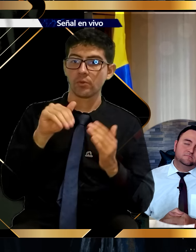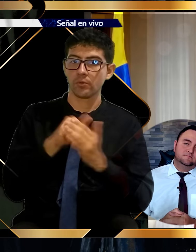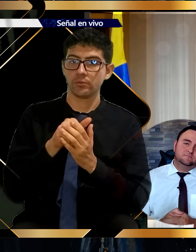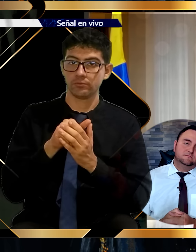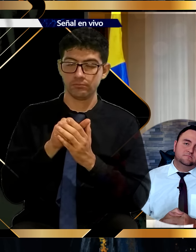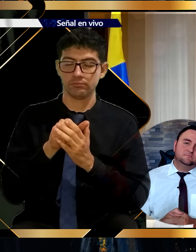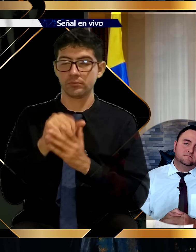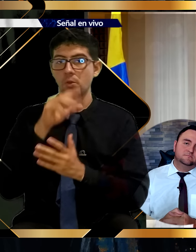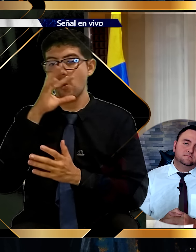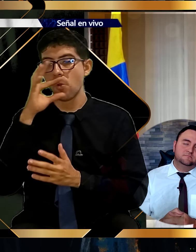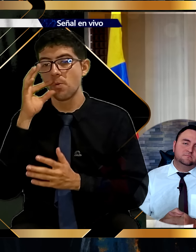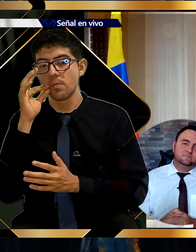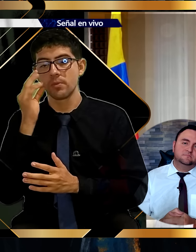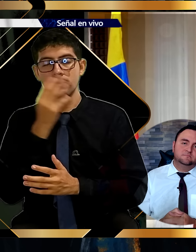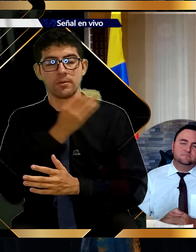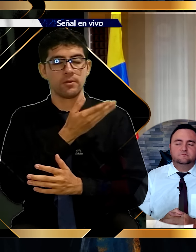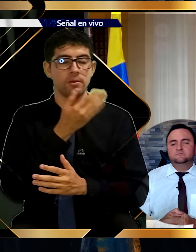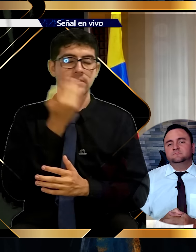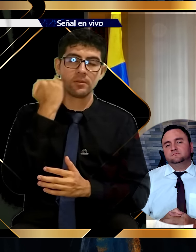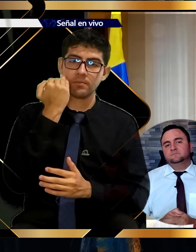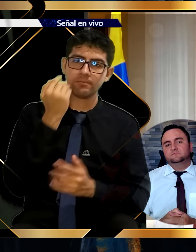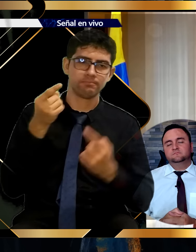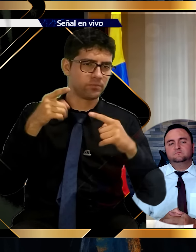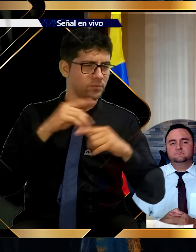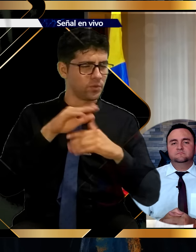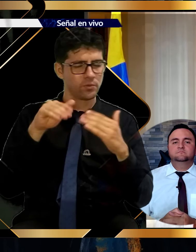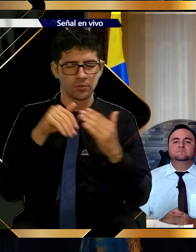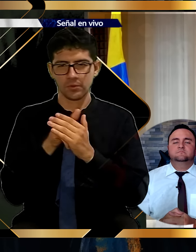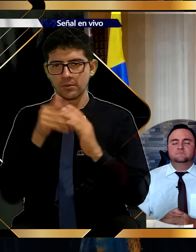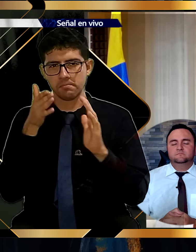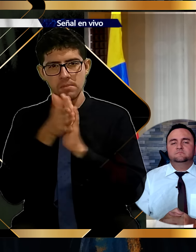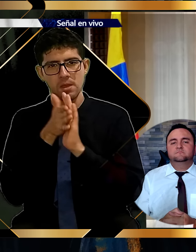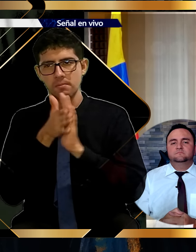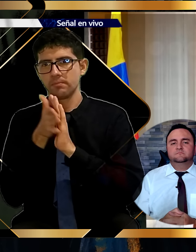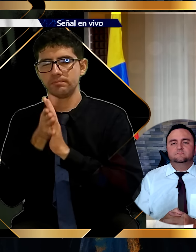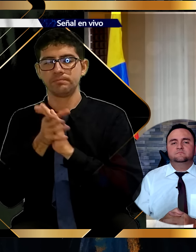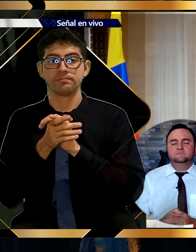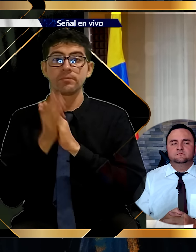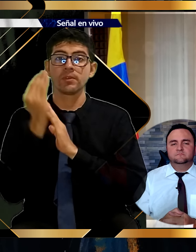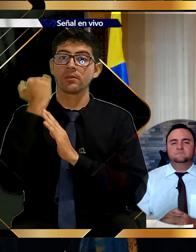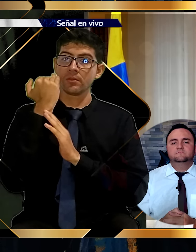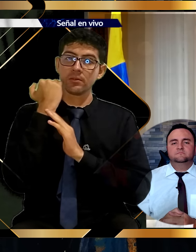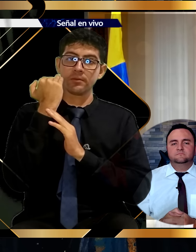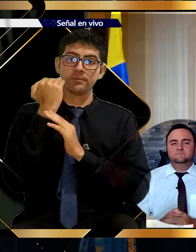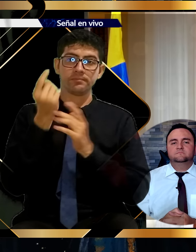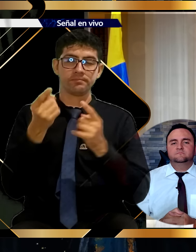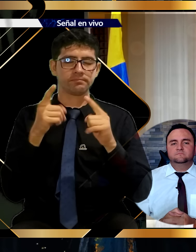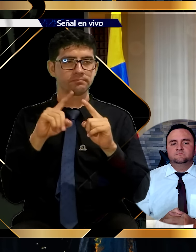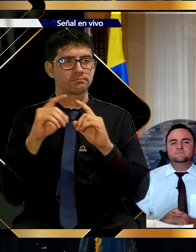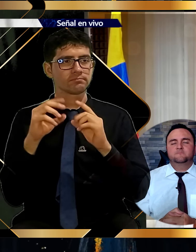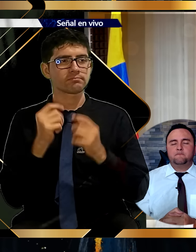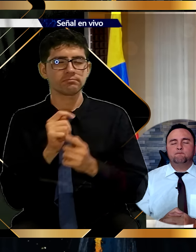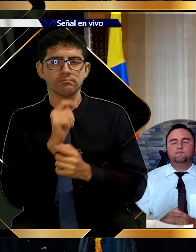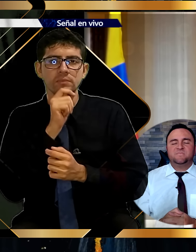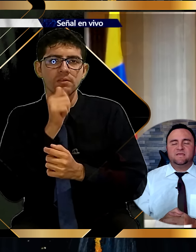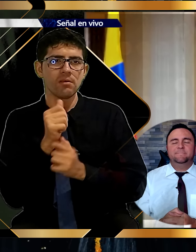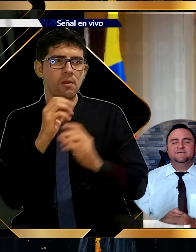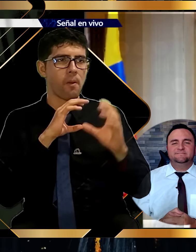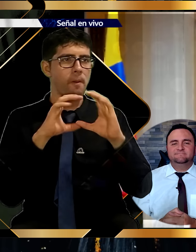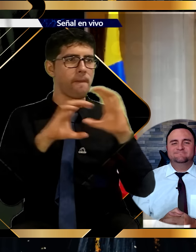siempre, hermano. Eso ha sido siempre. Y las mujeres tienen esa facilidad de comunicación. Son muy